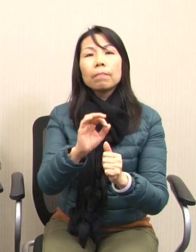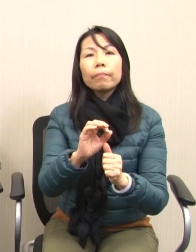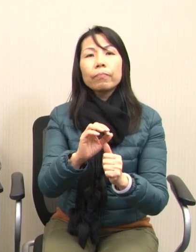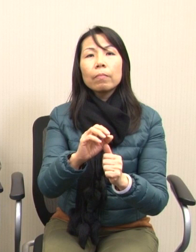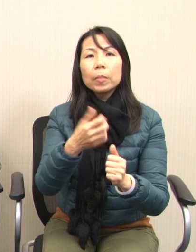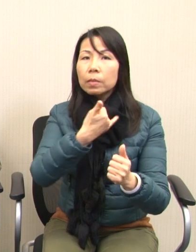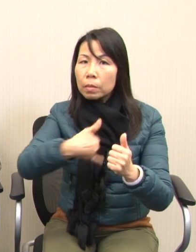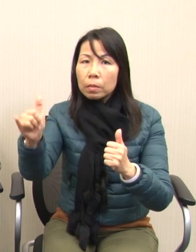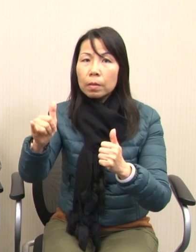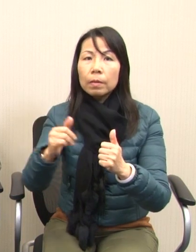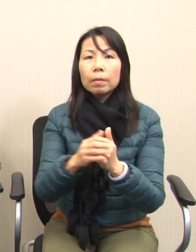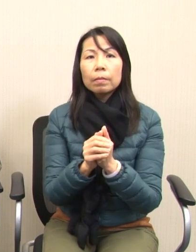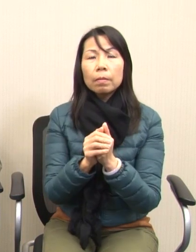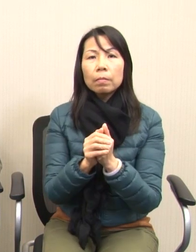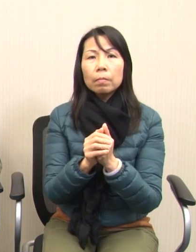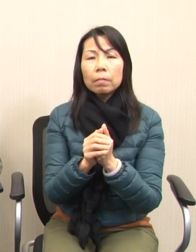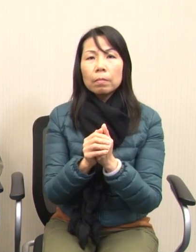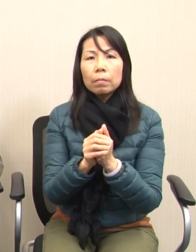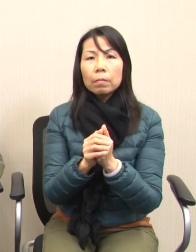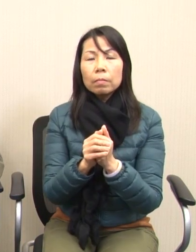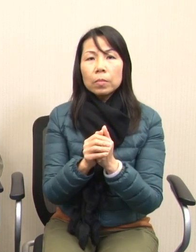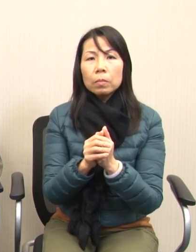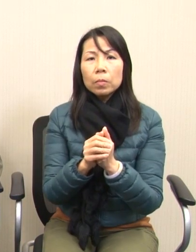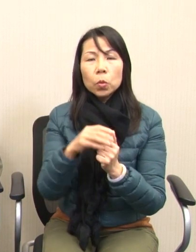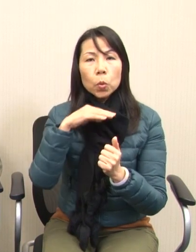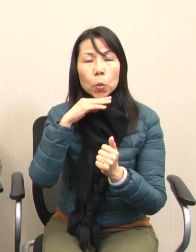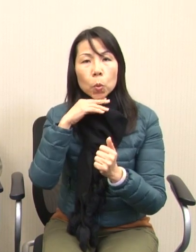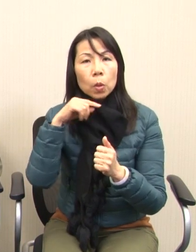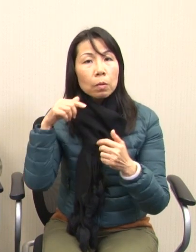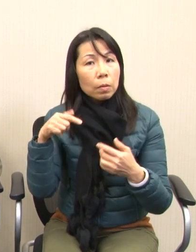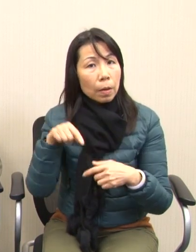的。我所以告訴大家，如果說今天